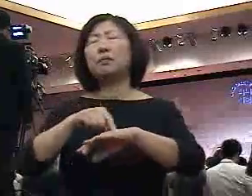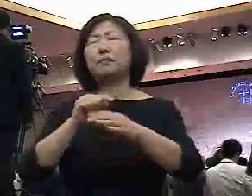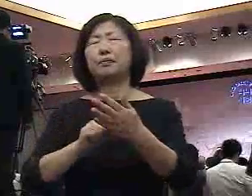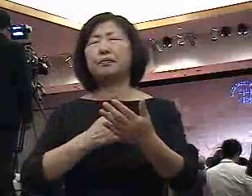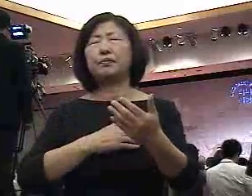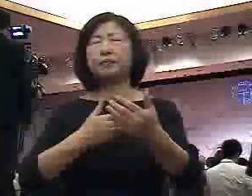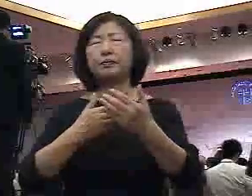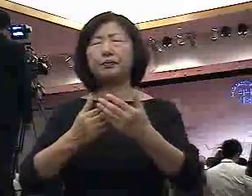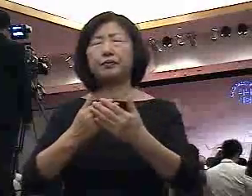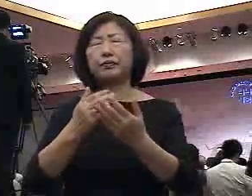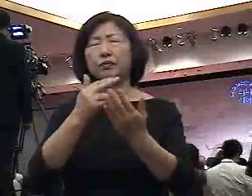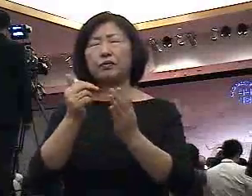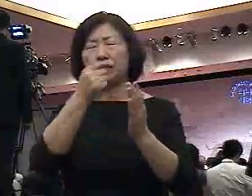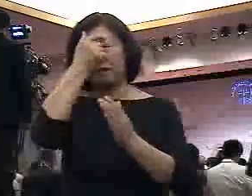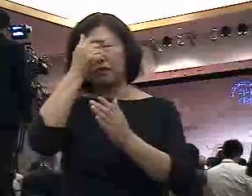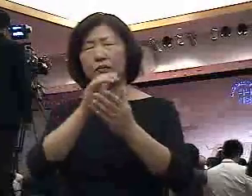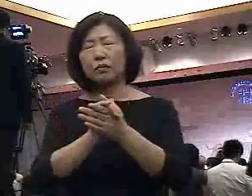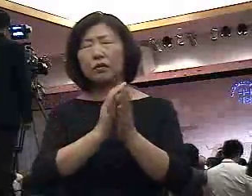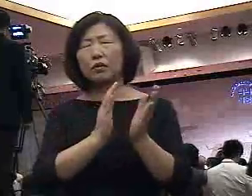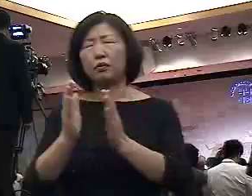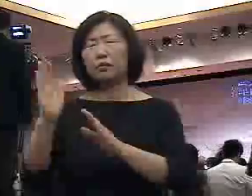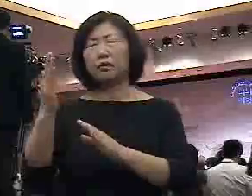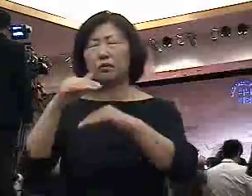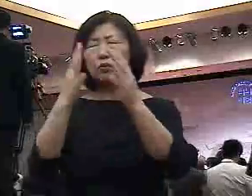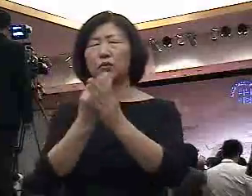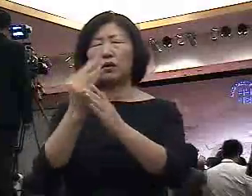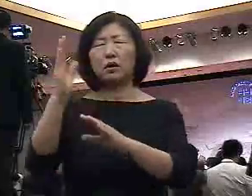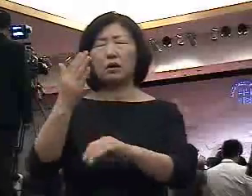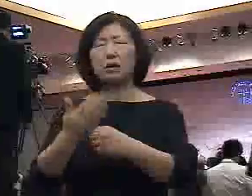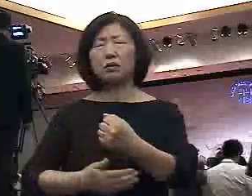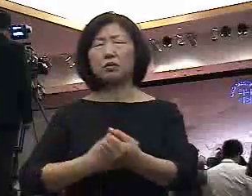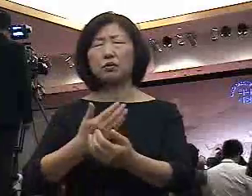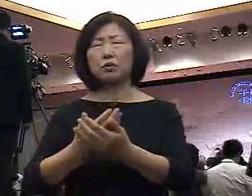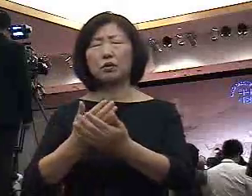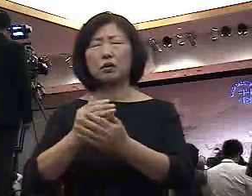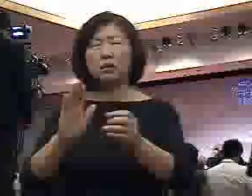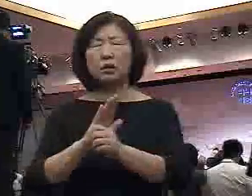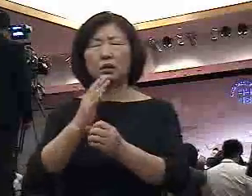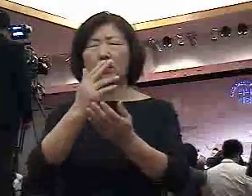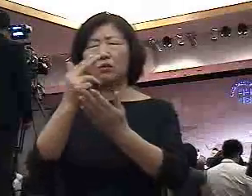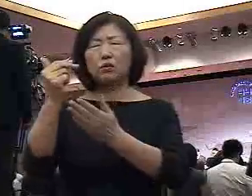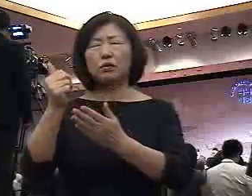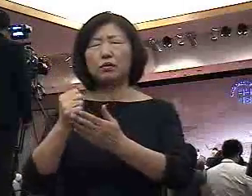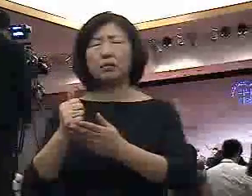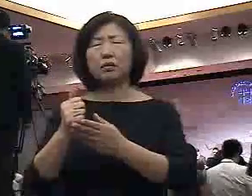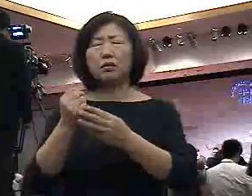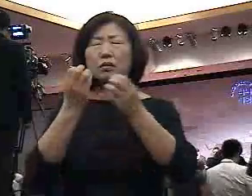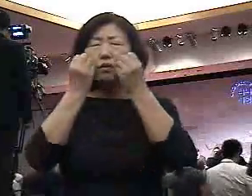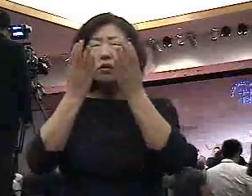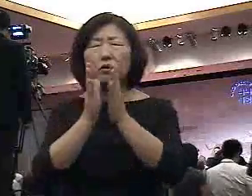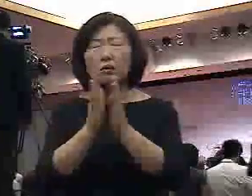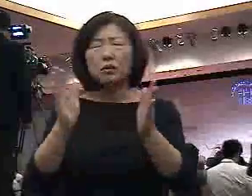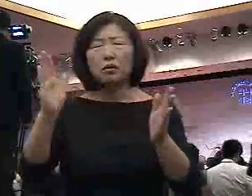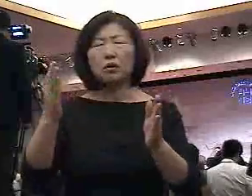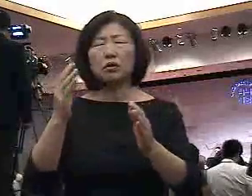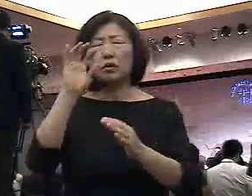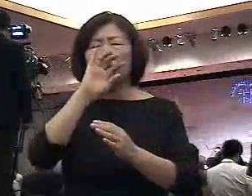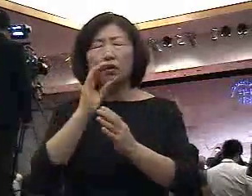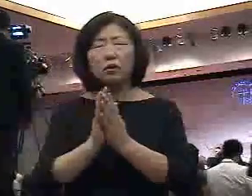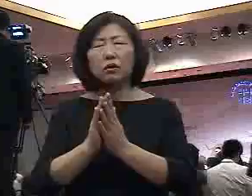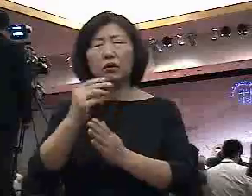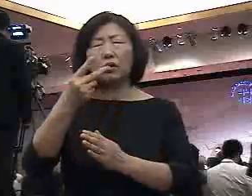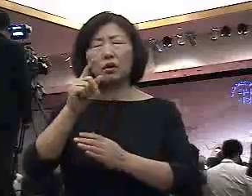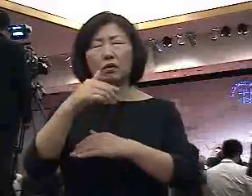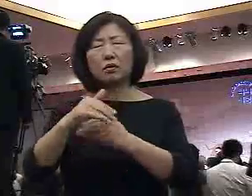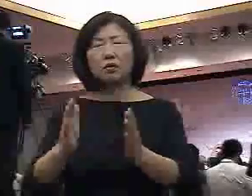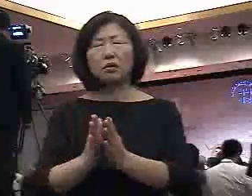기도로 준비하는 우리 모두 되게 하여 주옵소서. 사랑의 주님, 새로 시작하는 훈련사역과